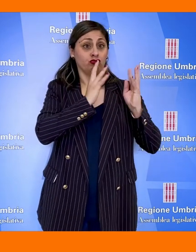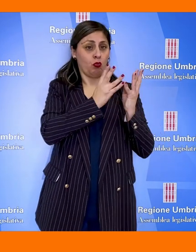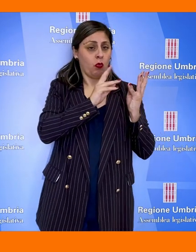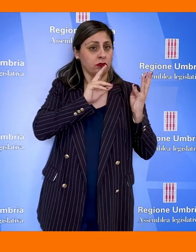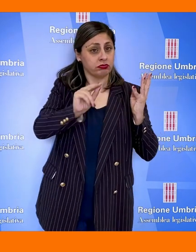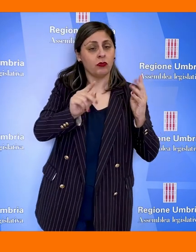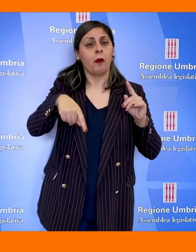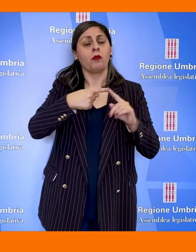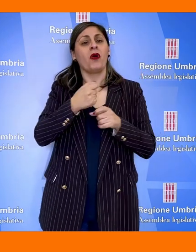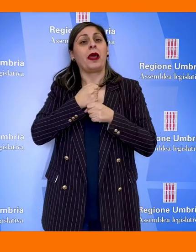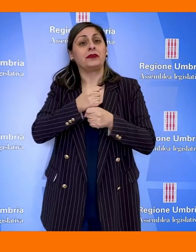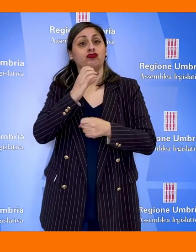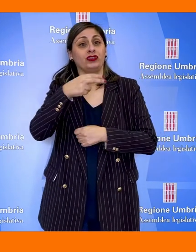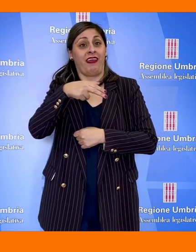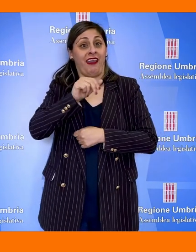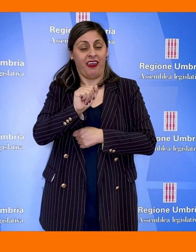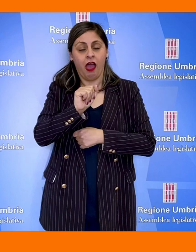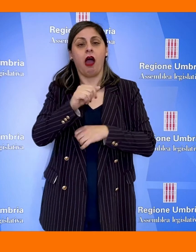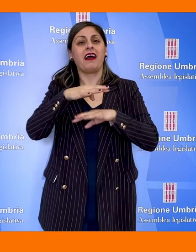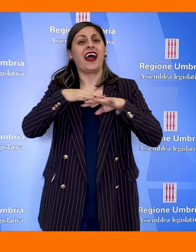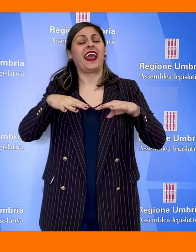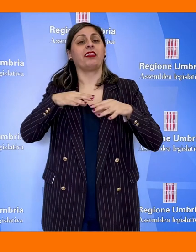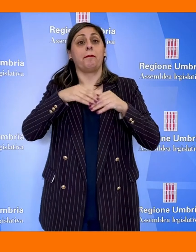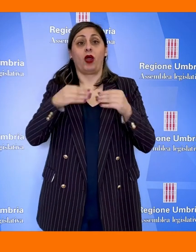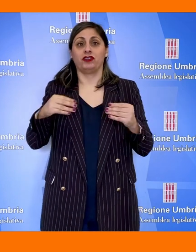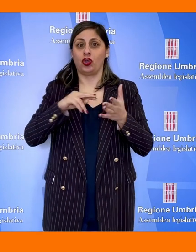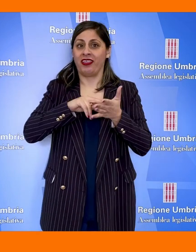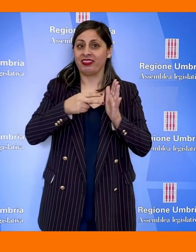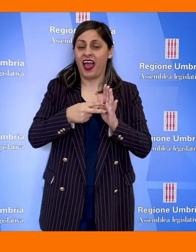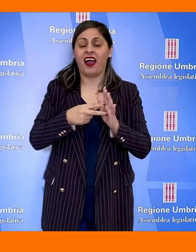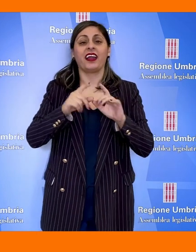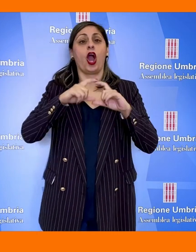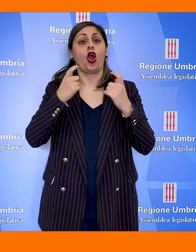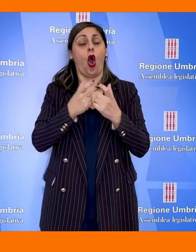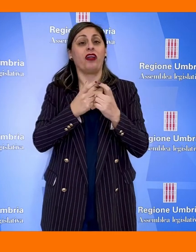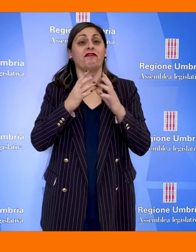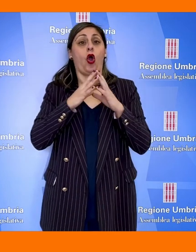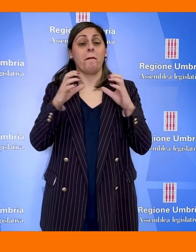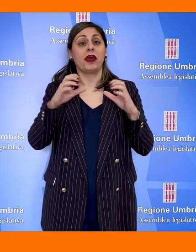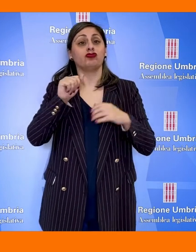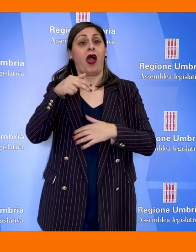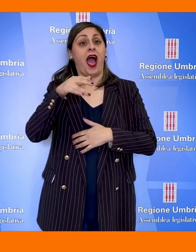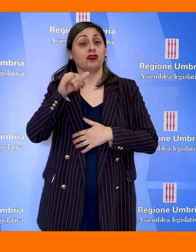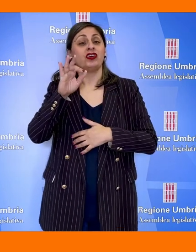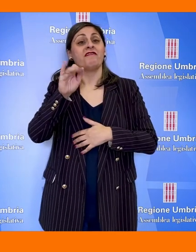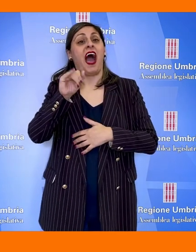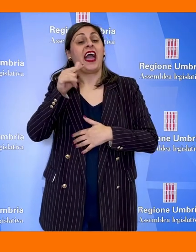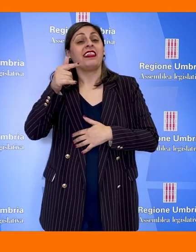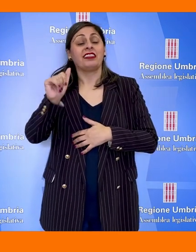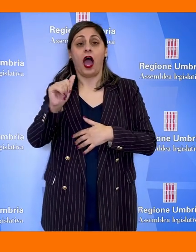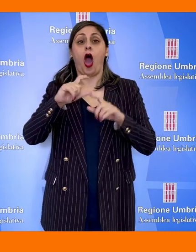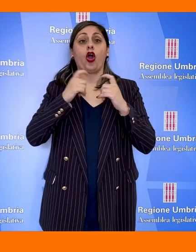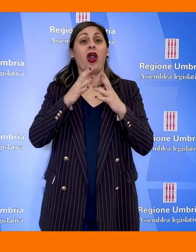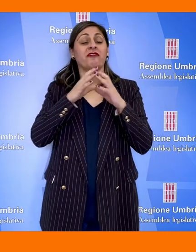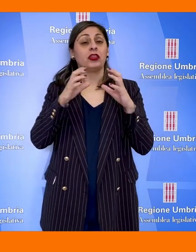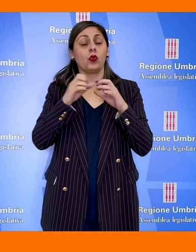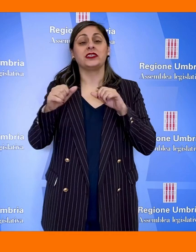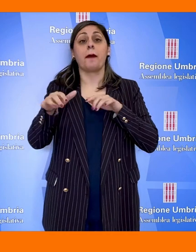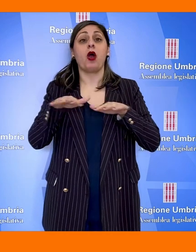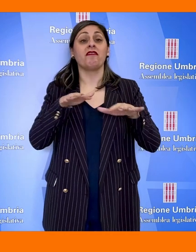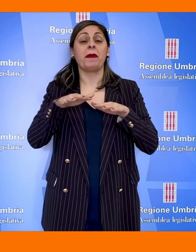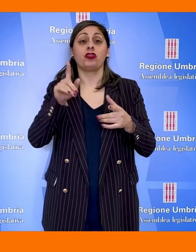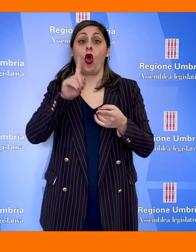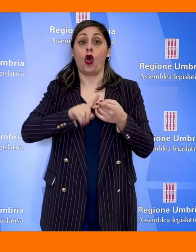giunta regionale, rappresentanti di CNA, Rete delle Professioni Tecniche, Confcommercio, ANCI, FAITA, Confindustria,